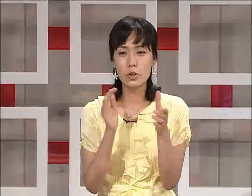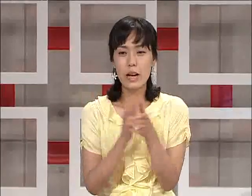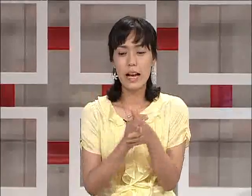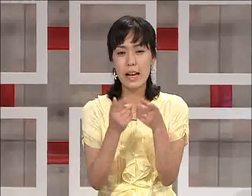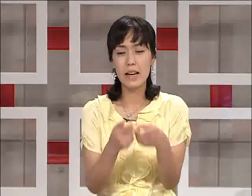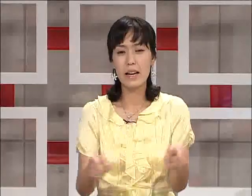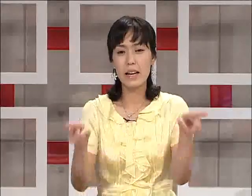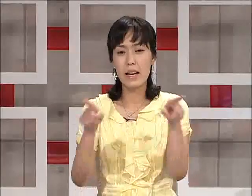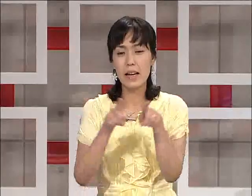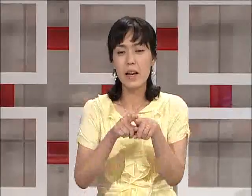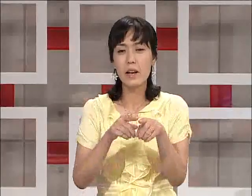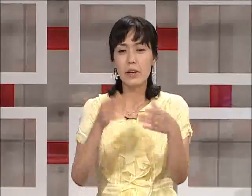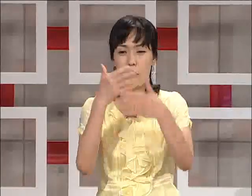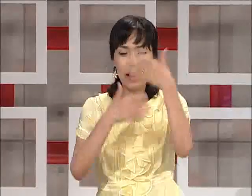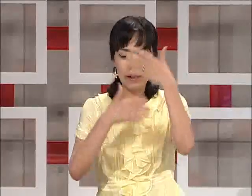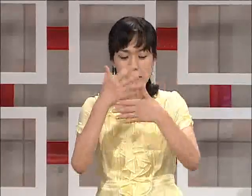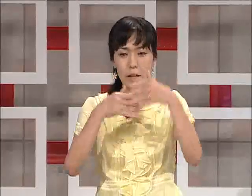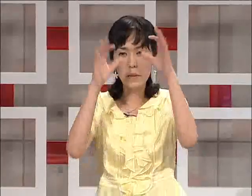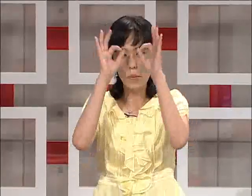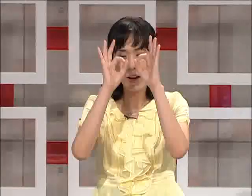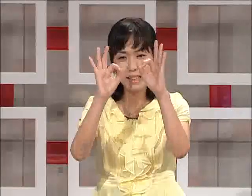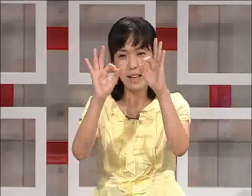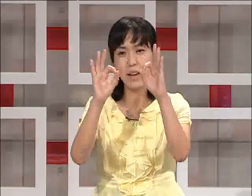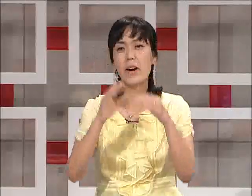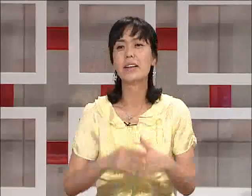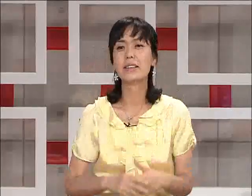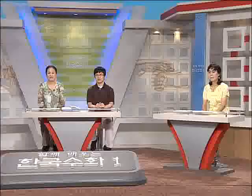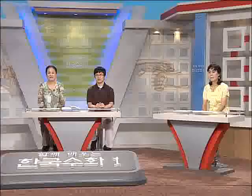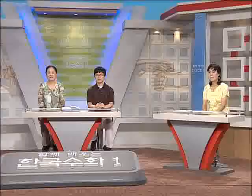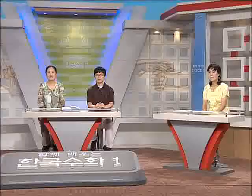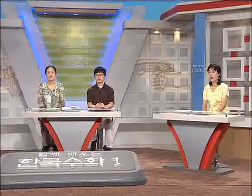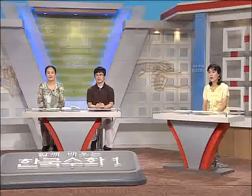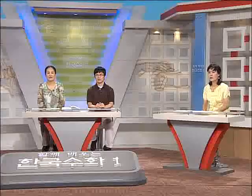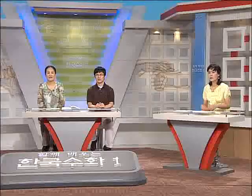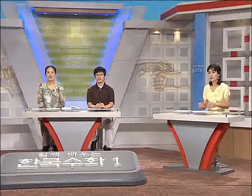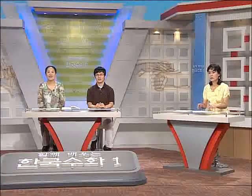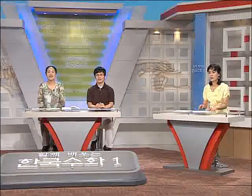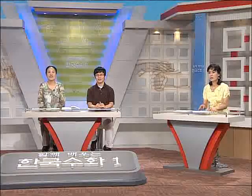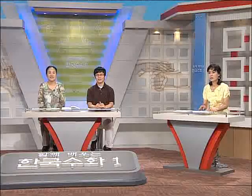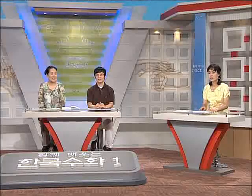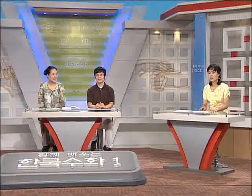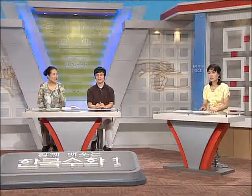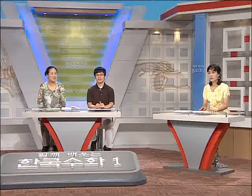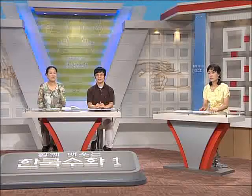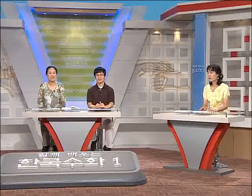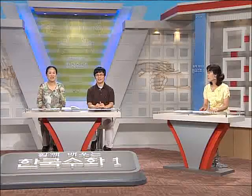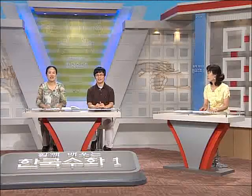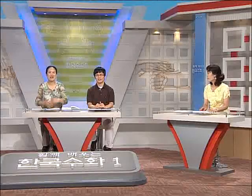친구와 영화를 보았어요. 네, 잘해주셨습니다.